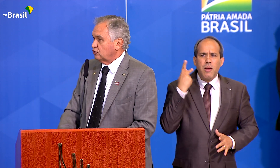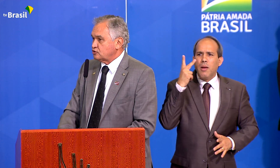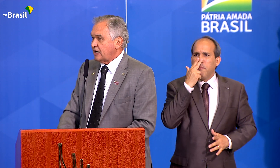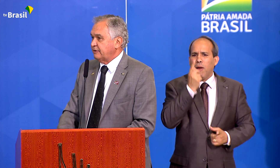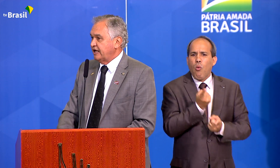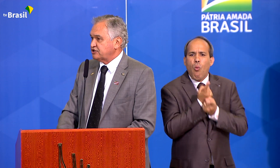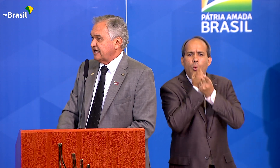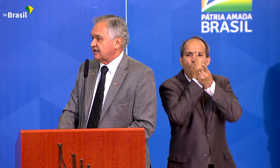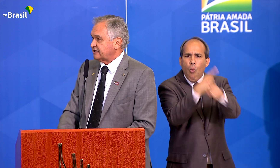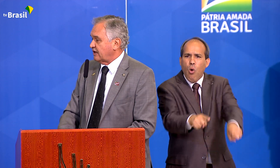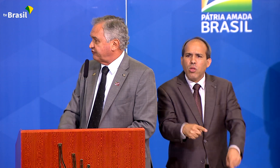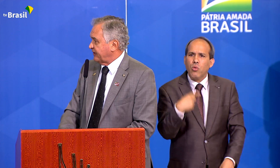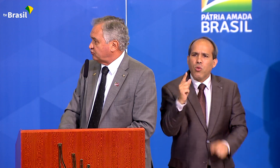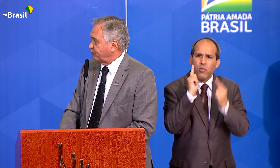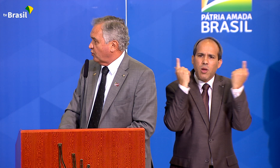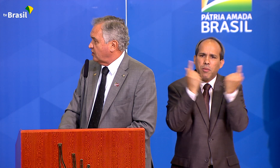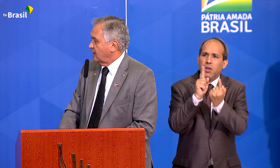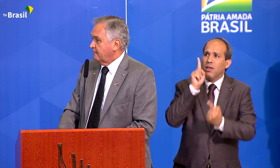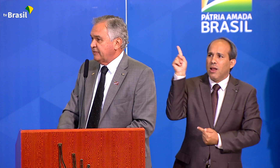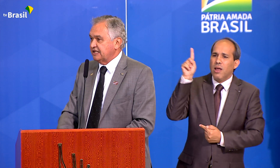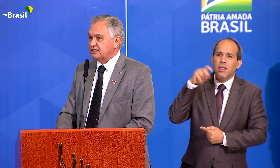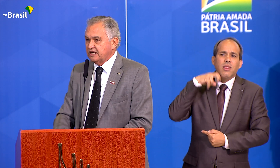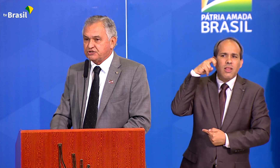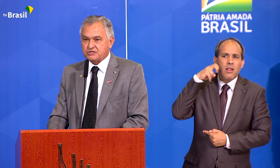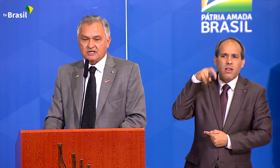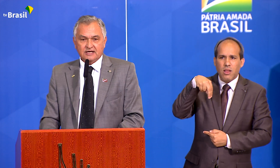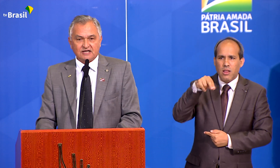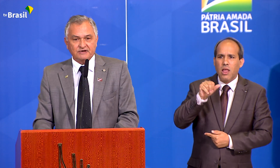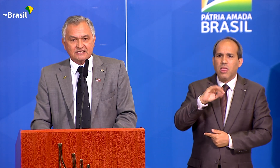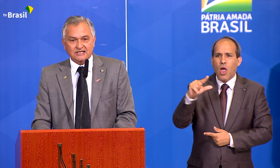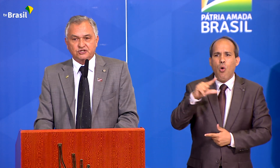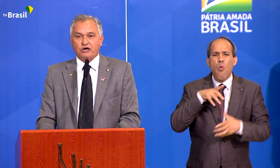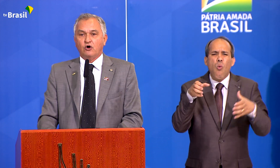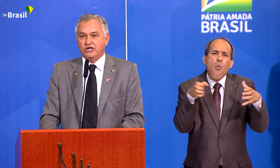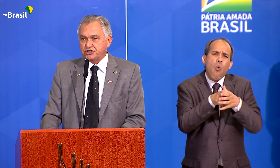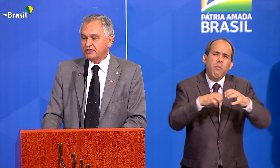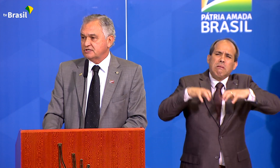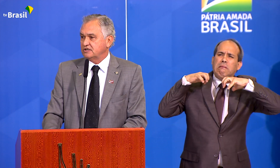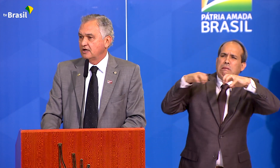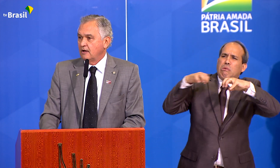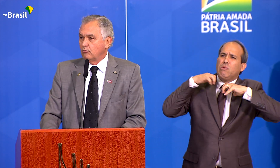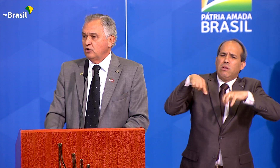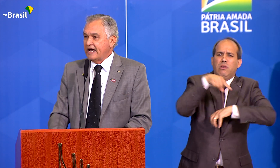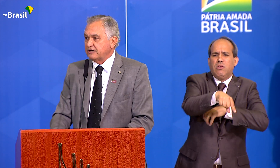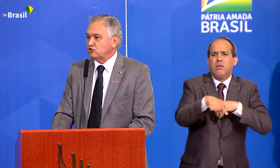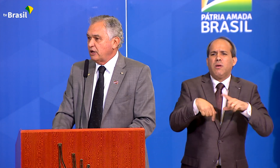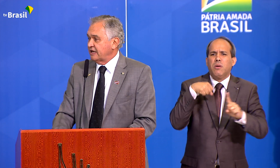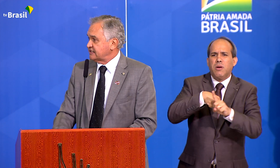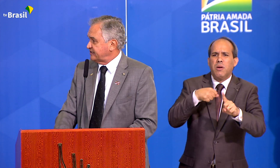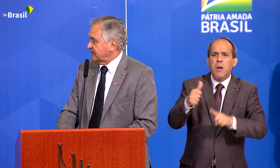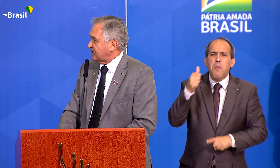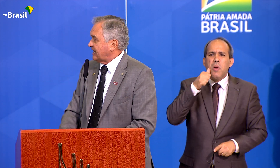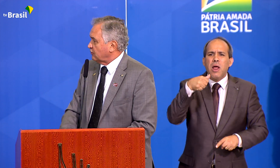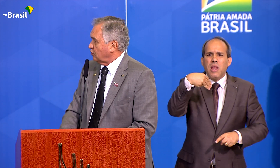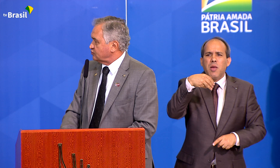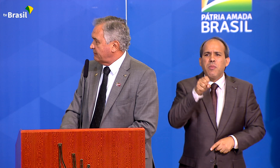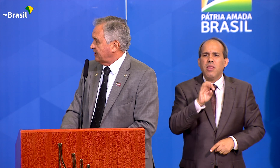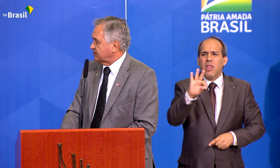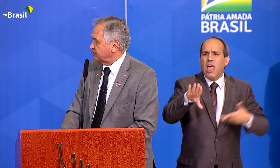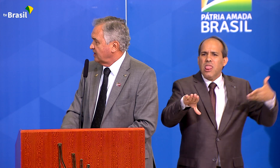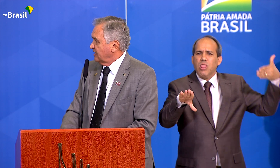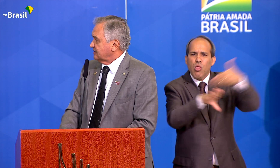ataque ao nosso gabinete lá em Natal feito por militantes na verdade terroristas mulheres do MST